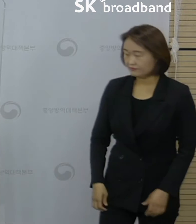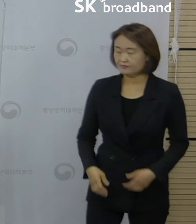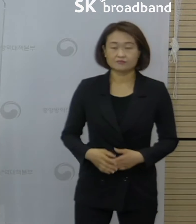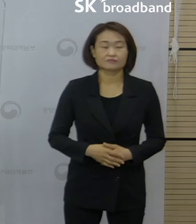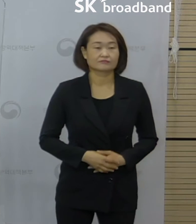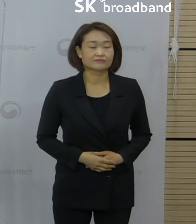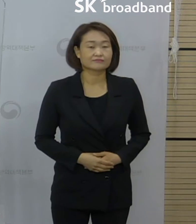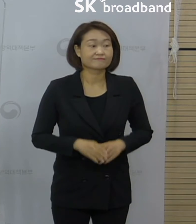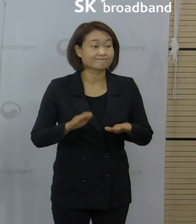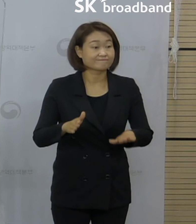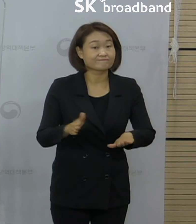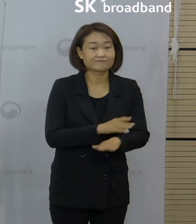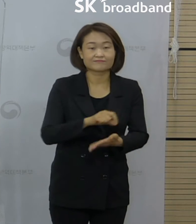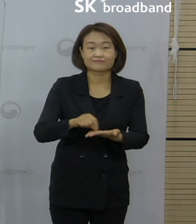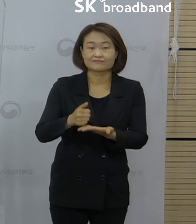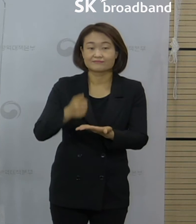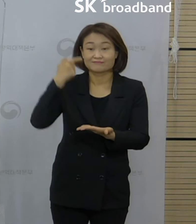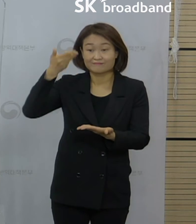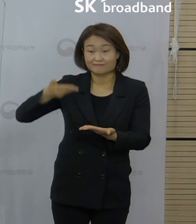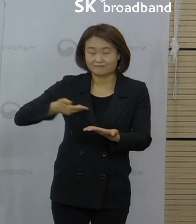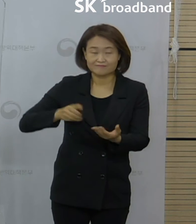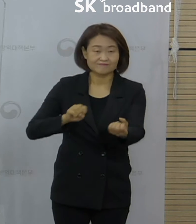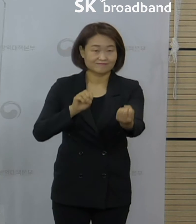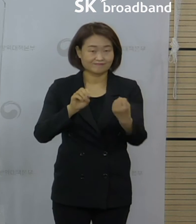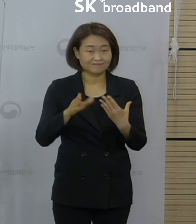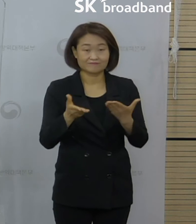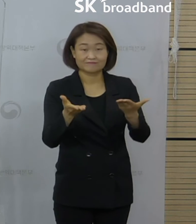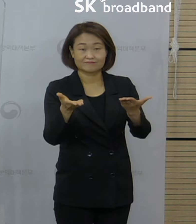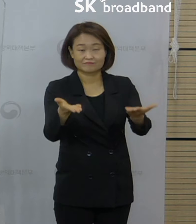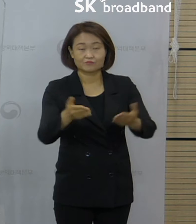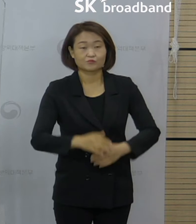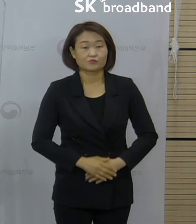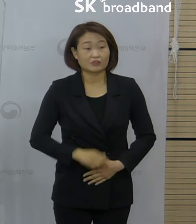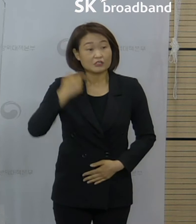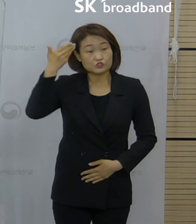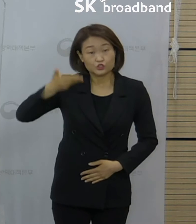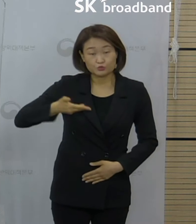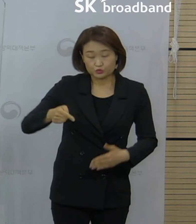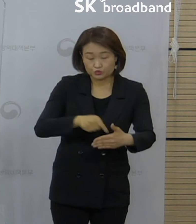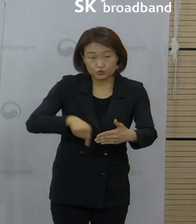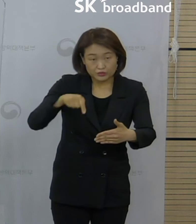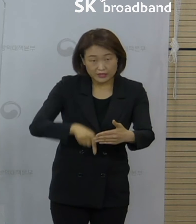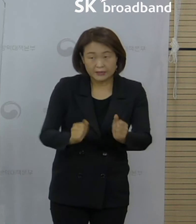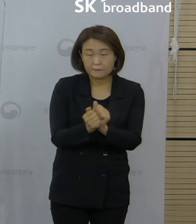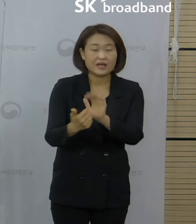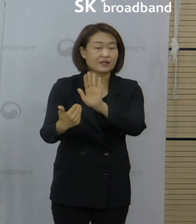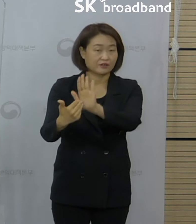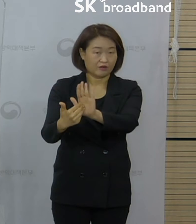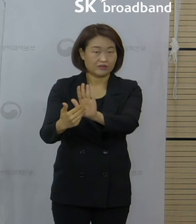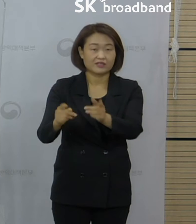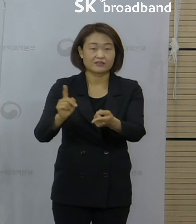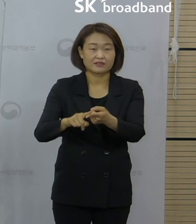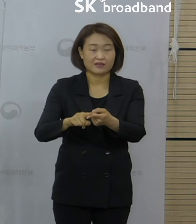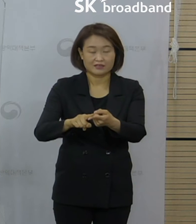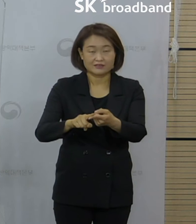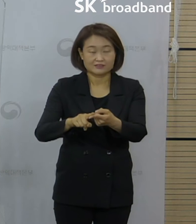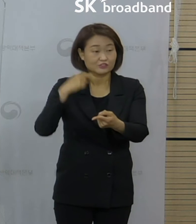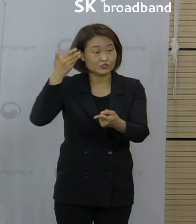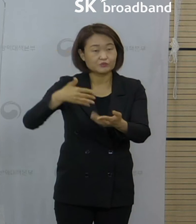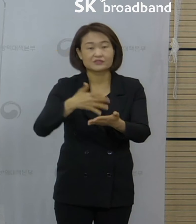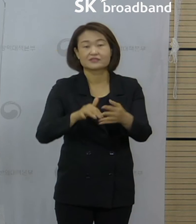시간 갖겠습니다. 방역과 관련된 질문이 세분 정도 주셔서 방역 관련된 질문 세 가지 먼저